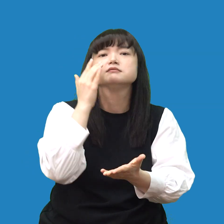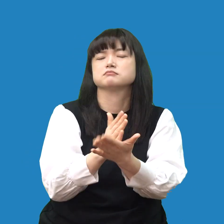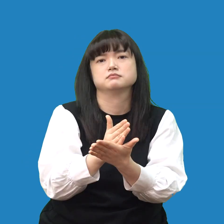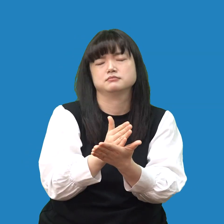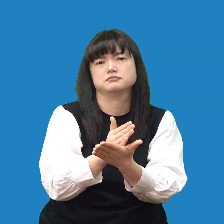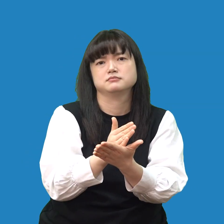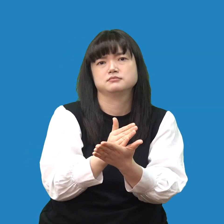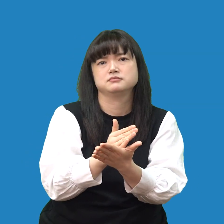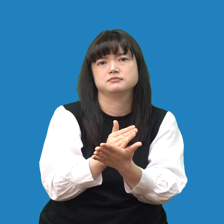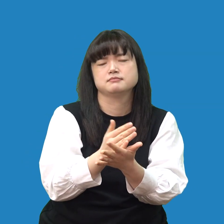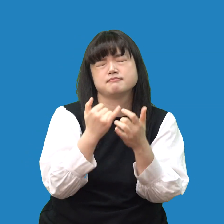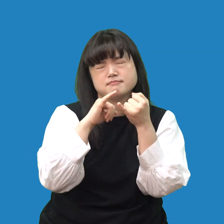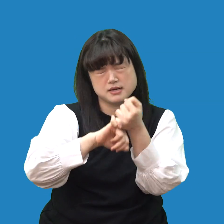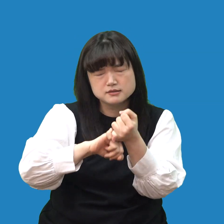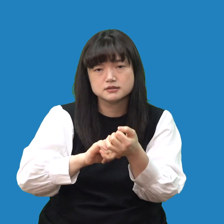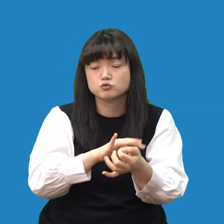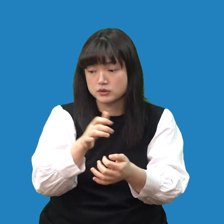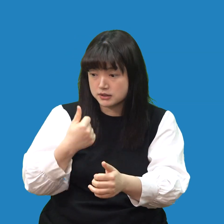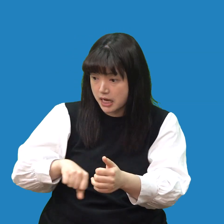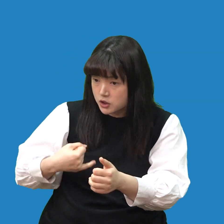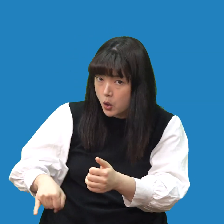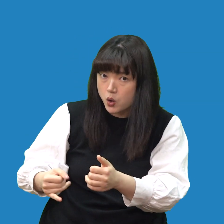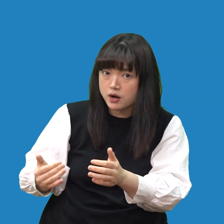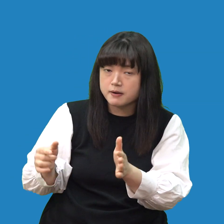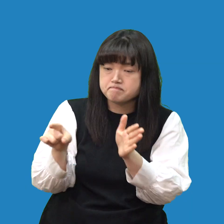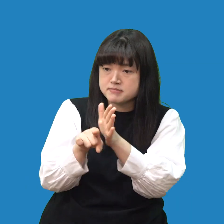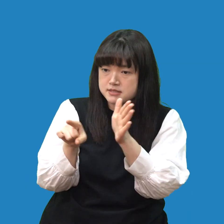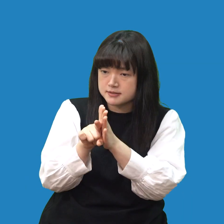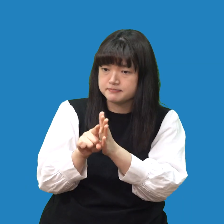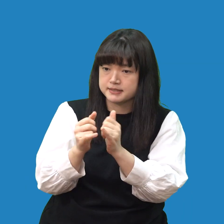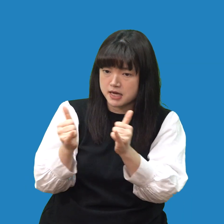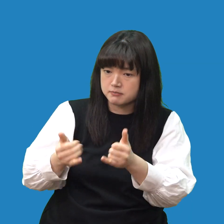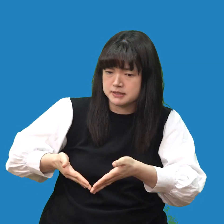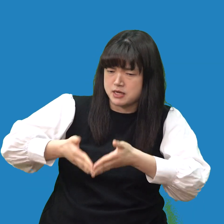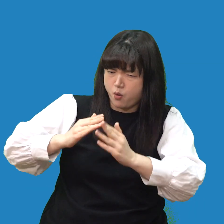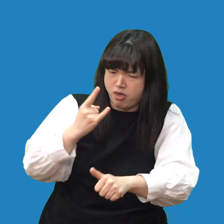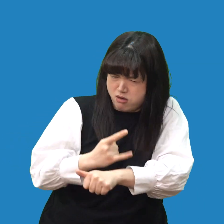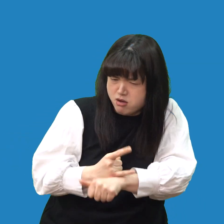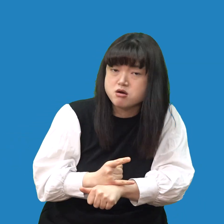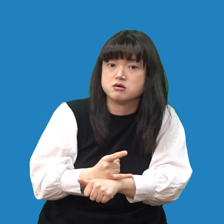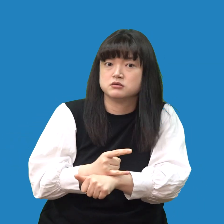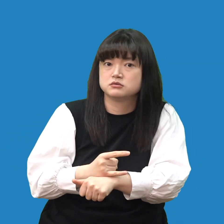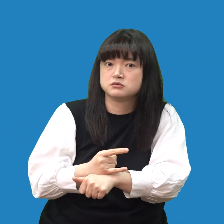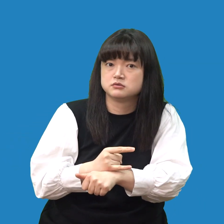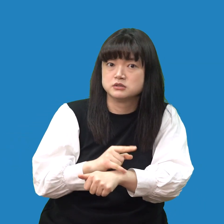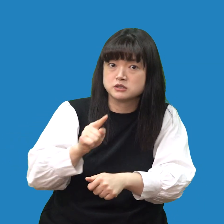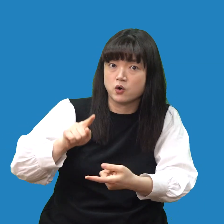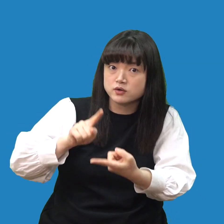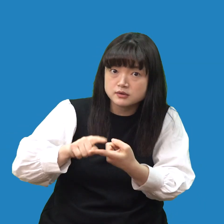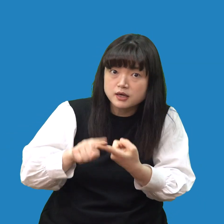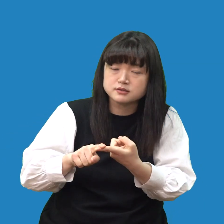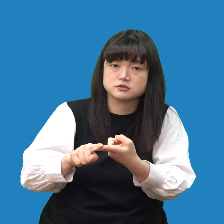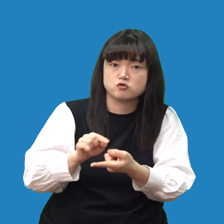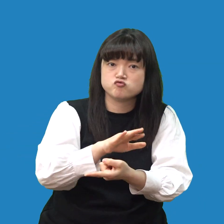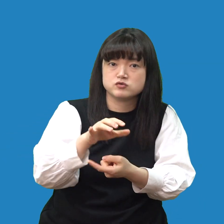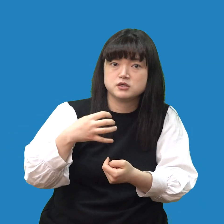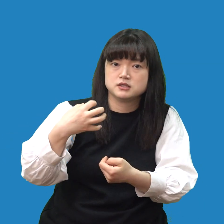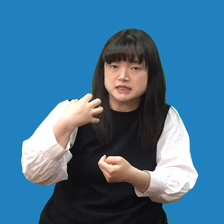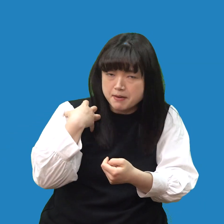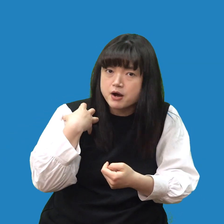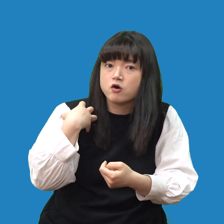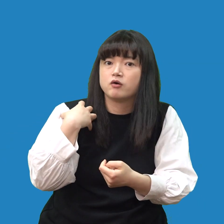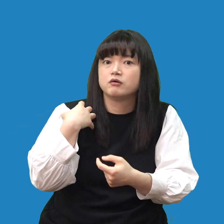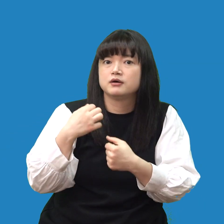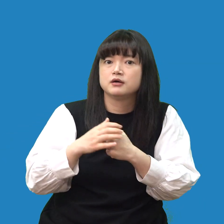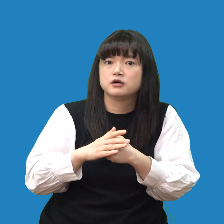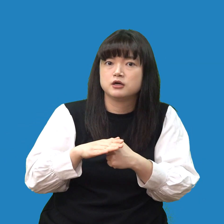어림없습니다. 반드시 우리 다음 세대가 믿음의 세대로 세워져야 한다. 그것을 하는 것이 우리 세대에 주신